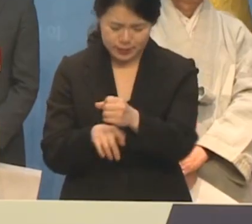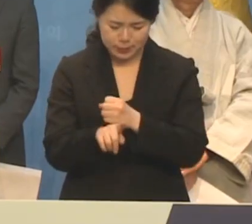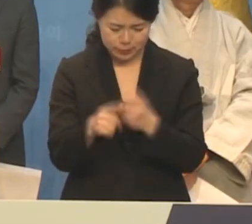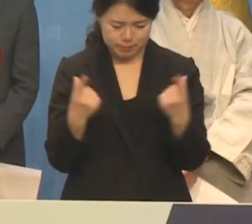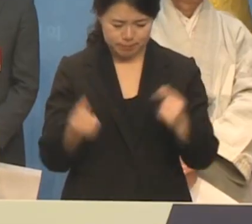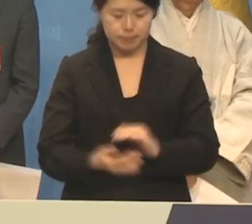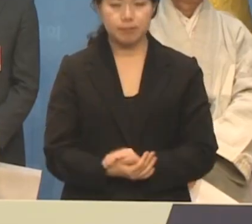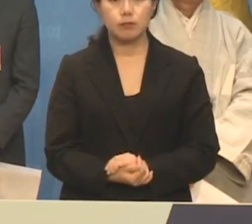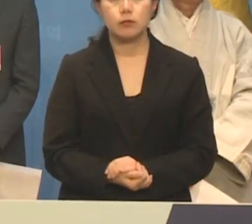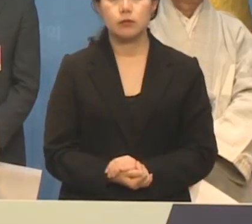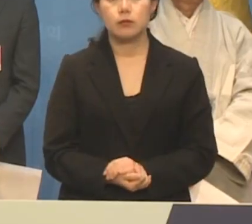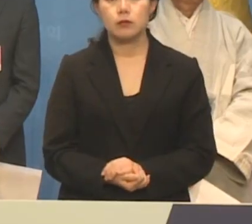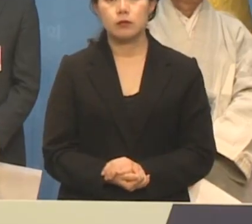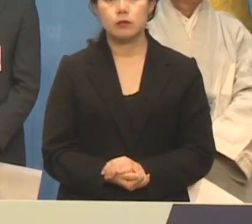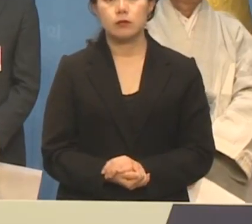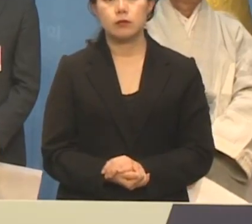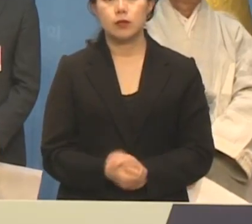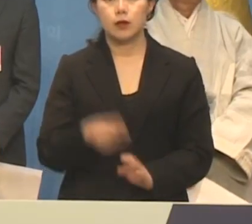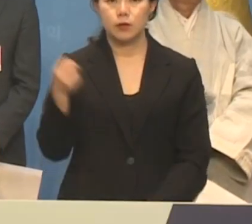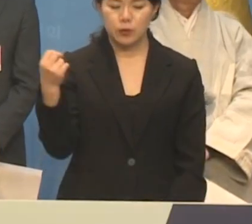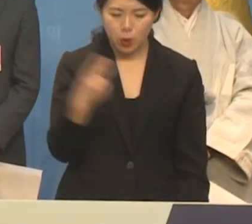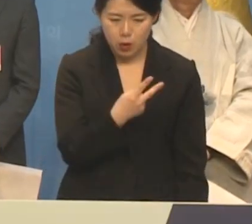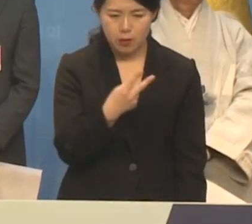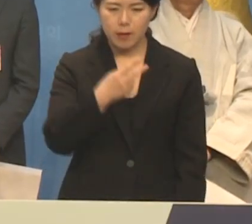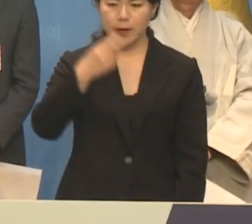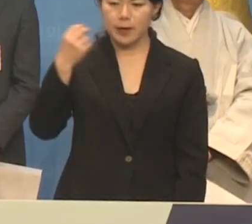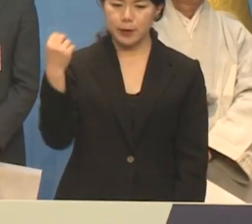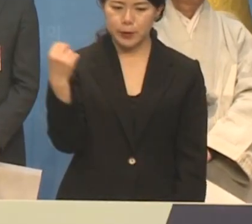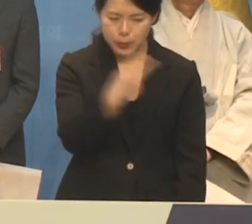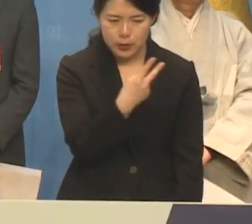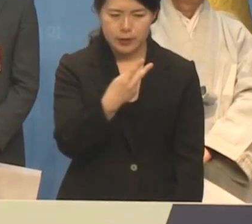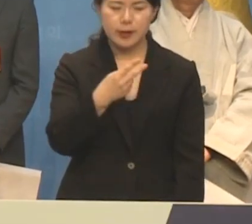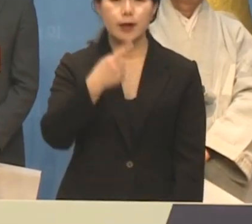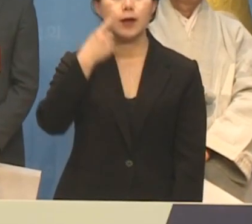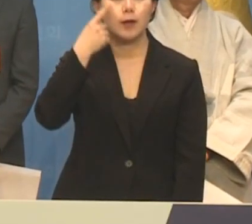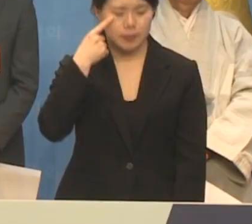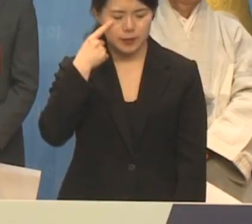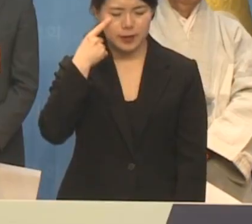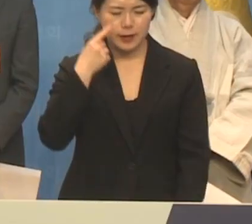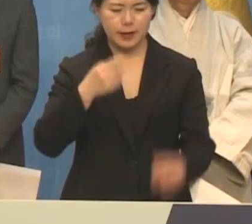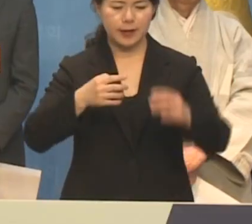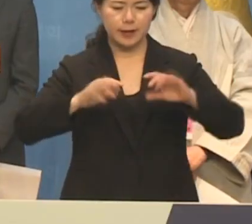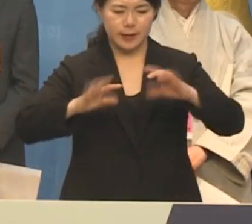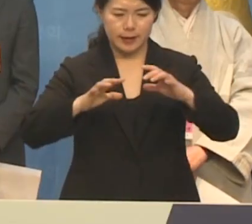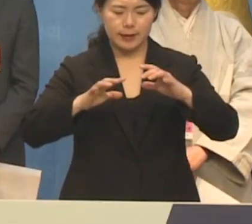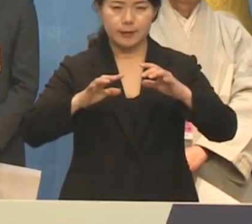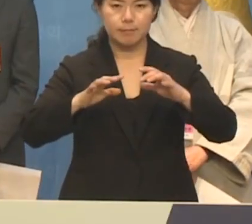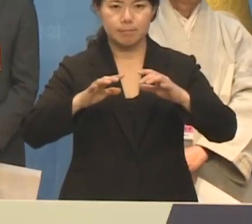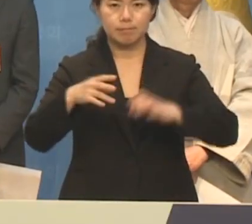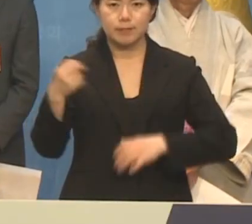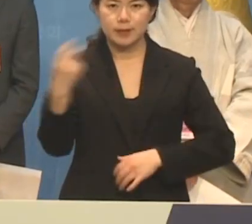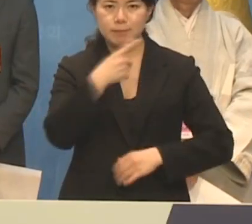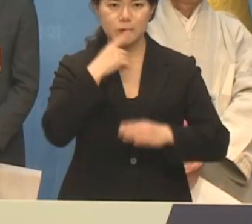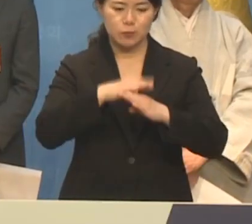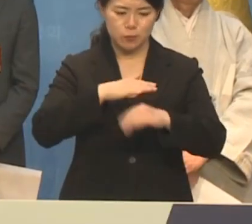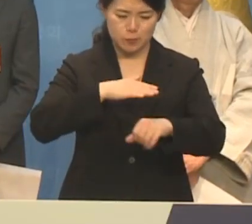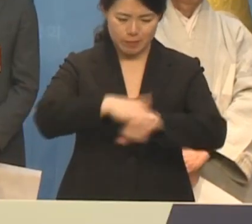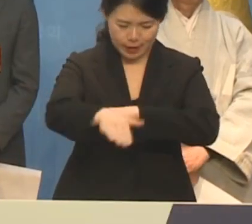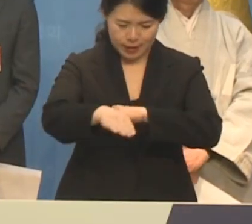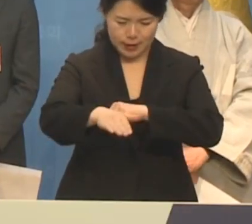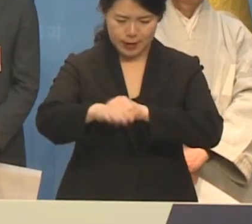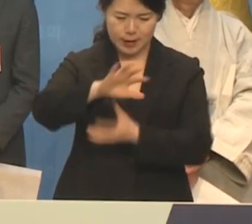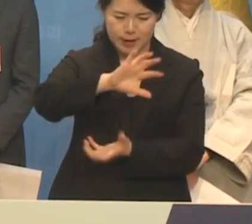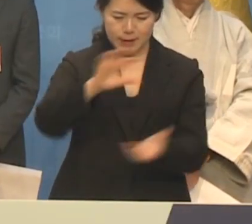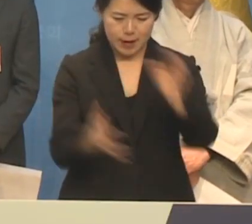합시다. 또 한번 일어서서 나라를 한번 또 다시 민주화로